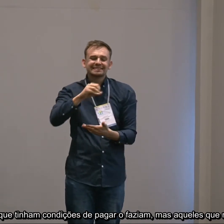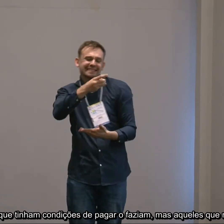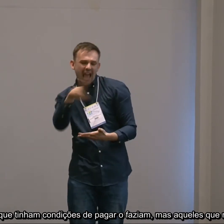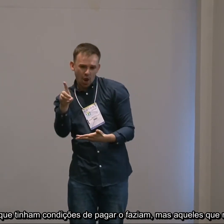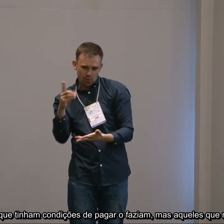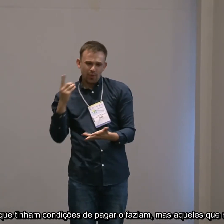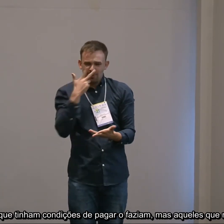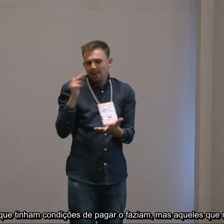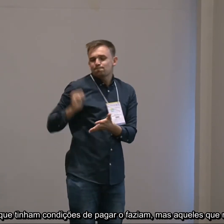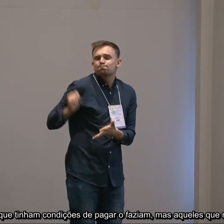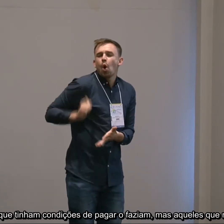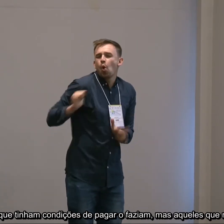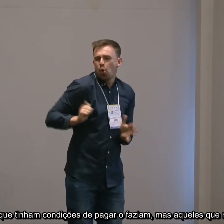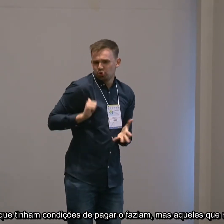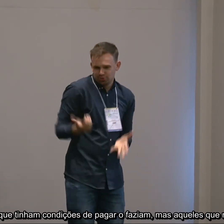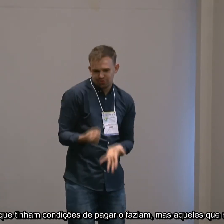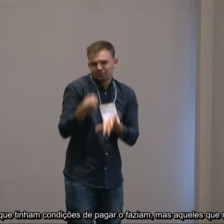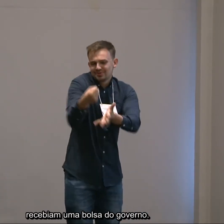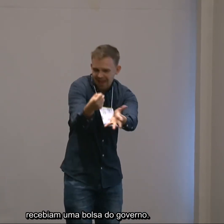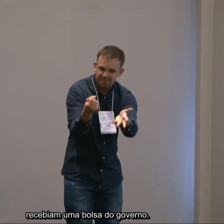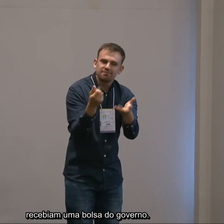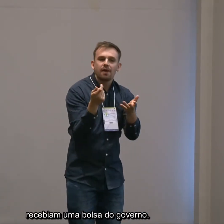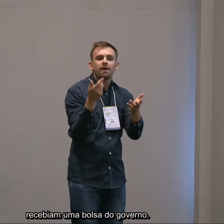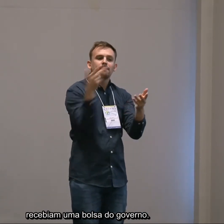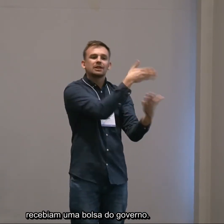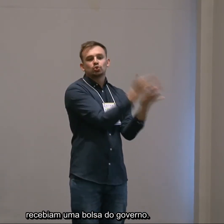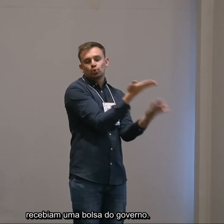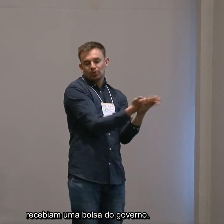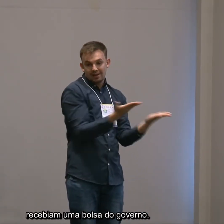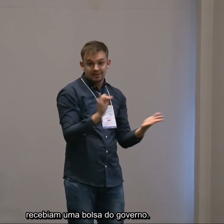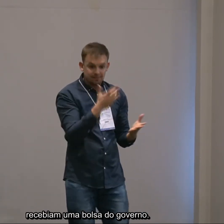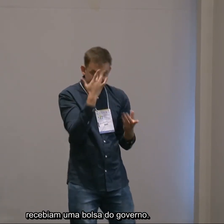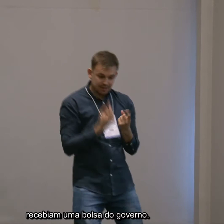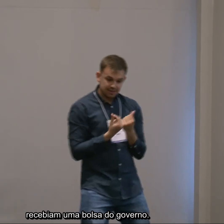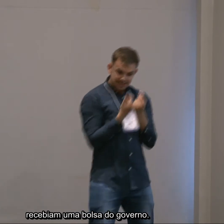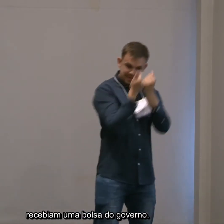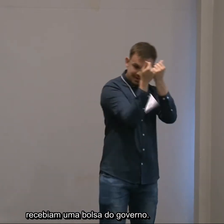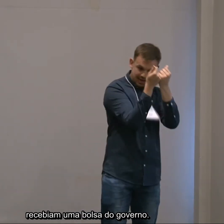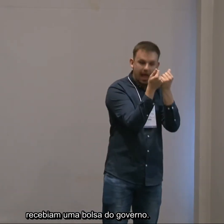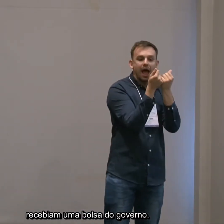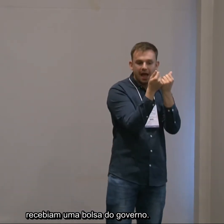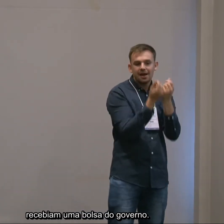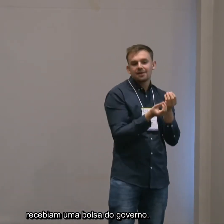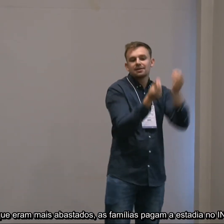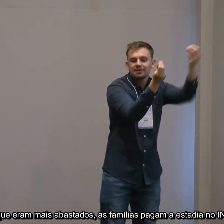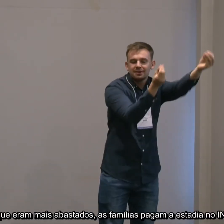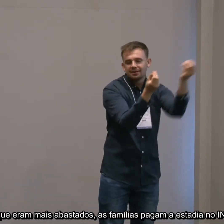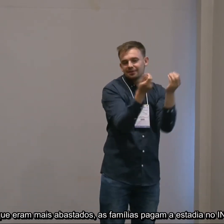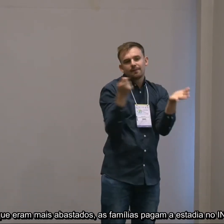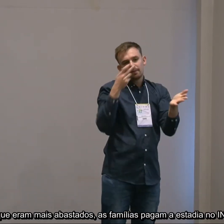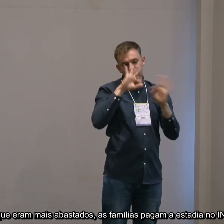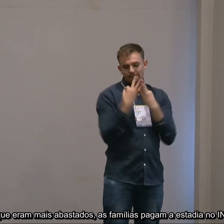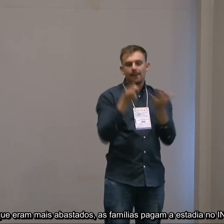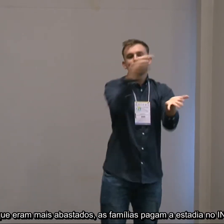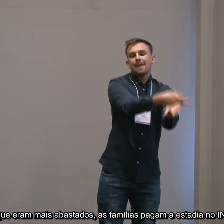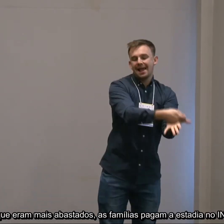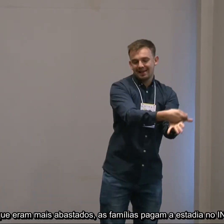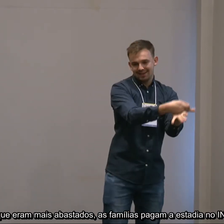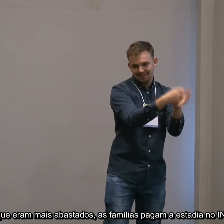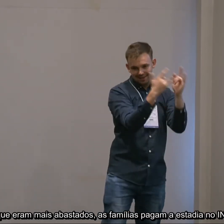ou faziam mas aqueles que não recebiam uma pensão uma bolsa do governo aqueles alunos que se eram mais abastados a